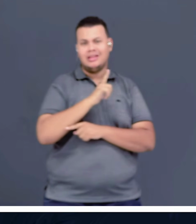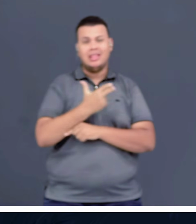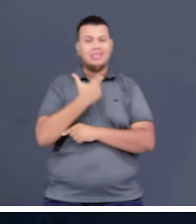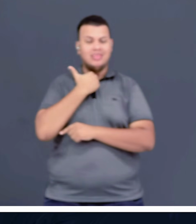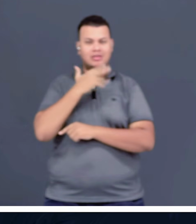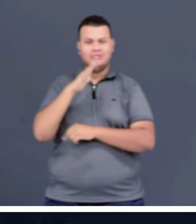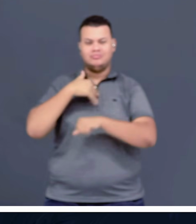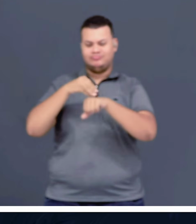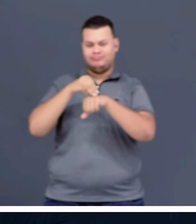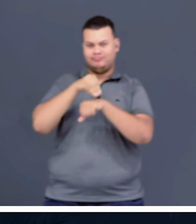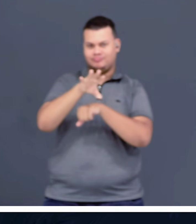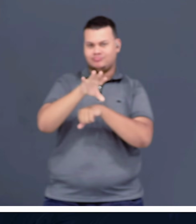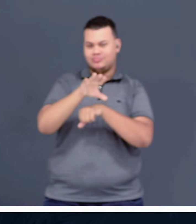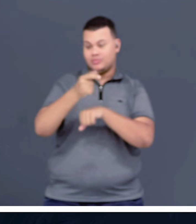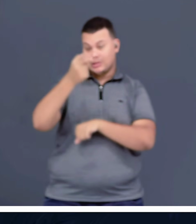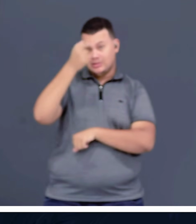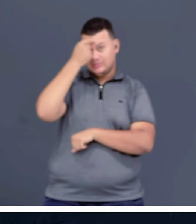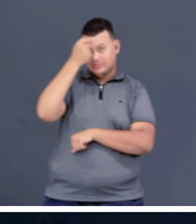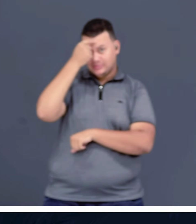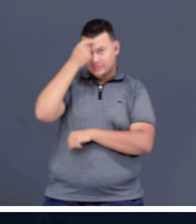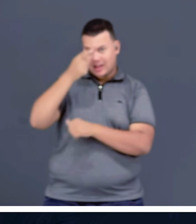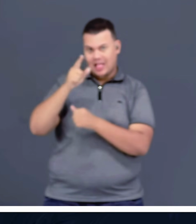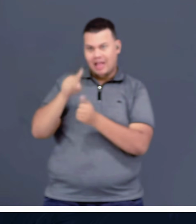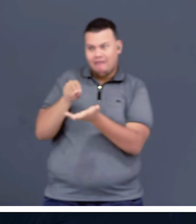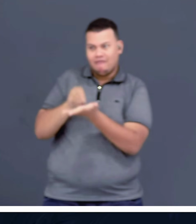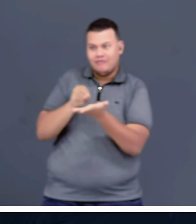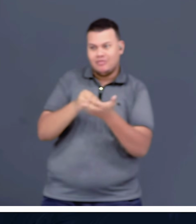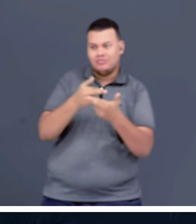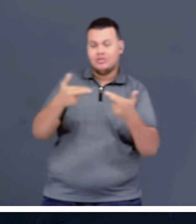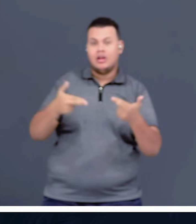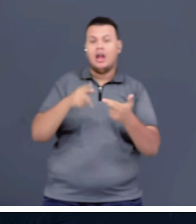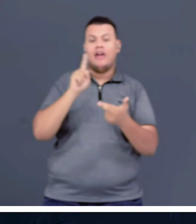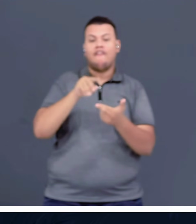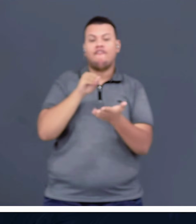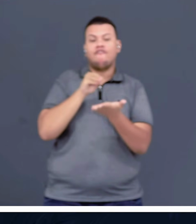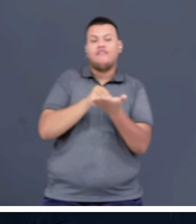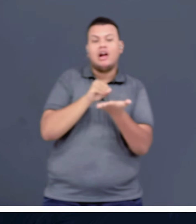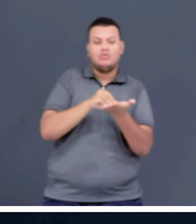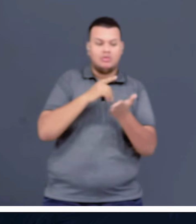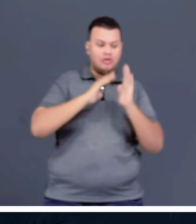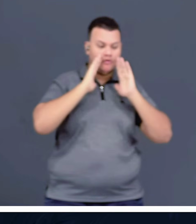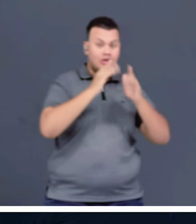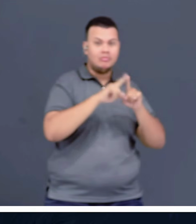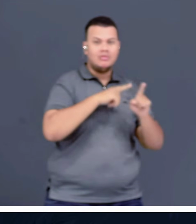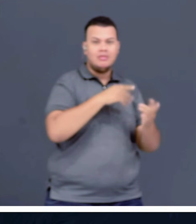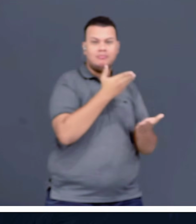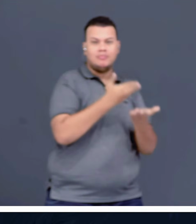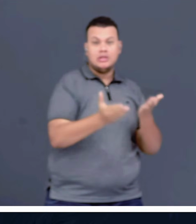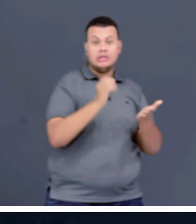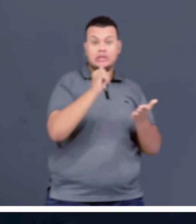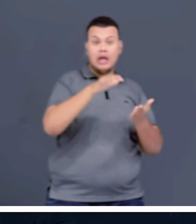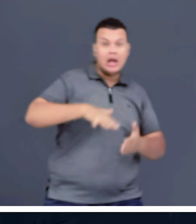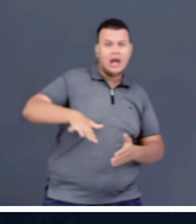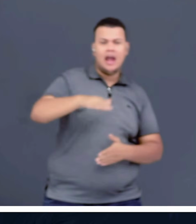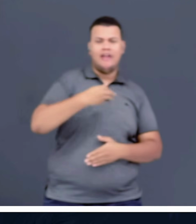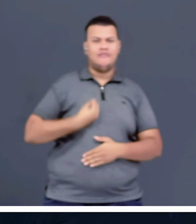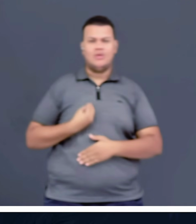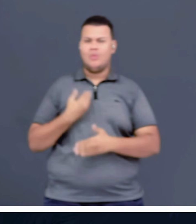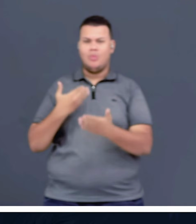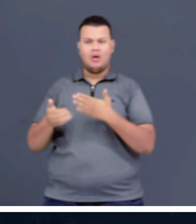dizer, mentalidade de escassez sempre está voltado para a falta e para a perda. Isso em todas as áreas da